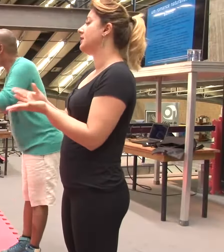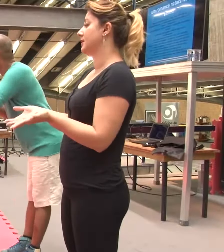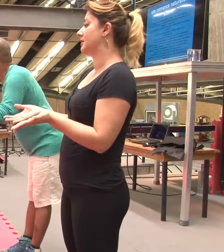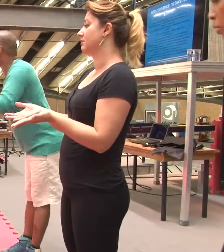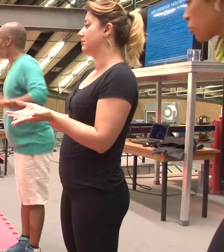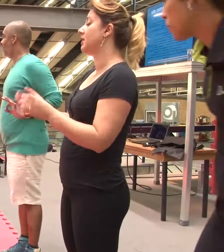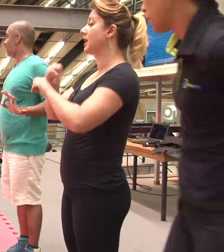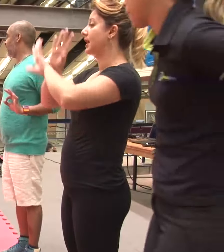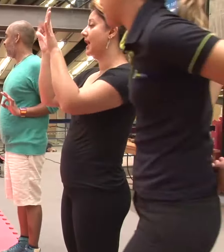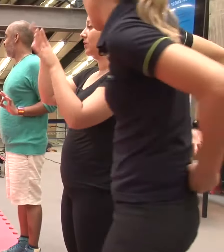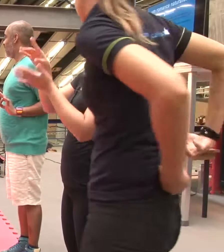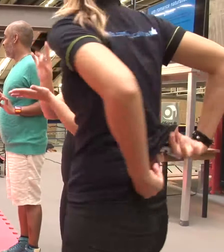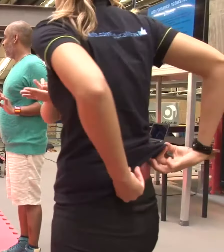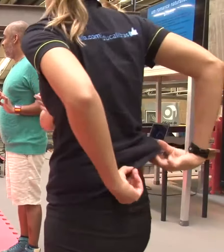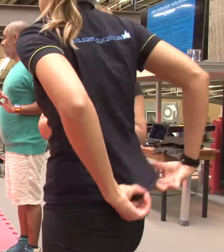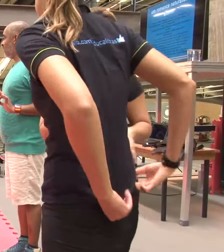é claramente realista.